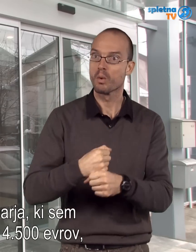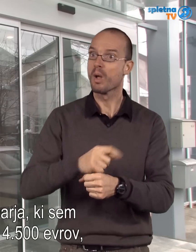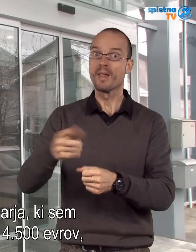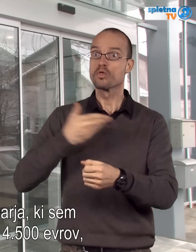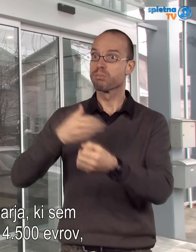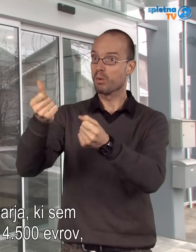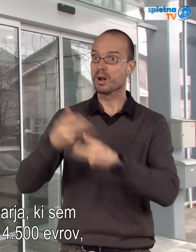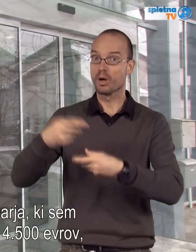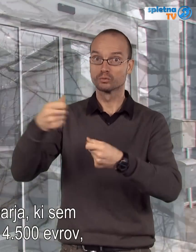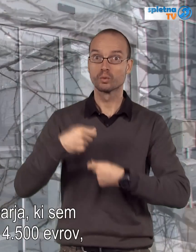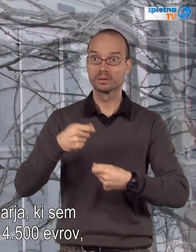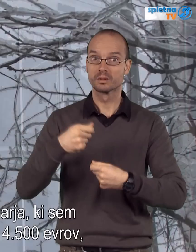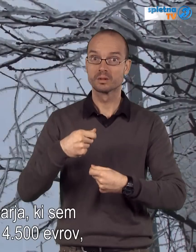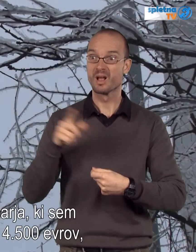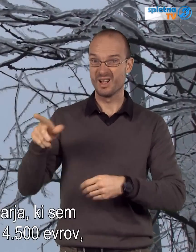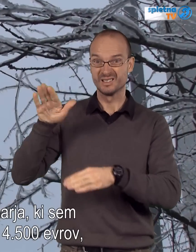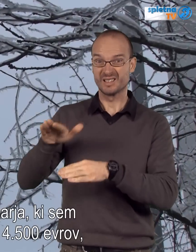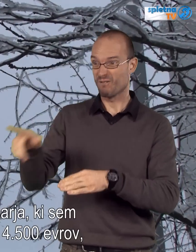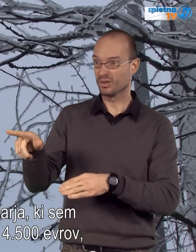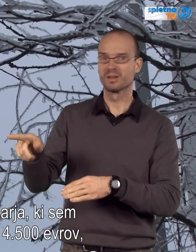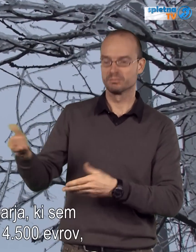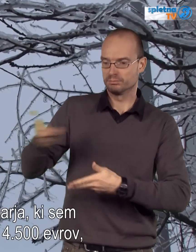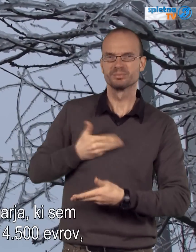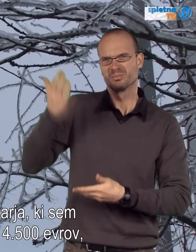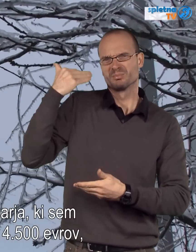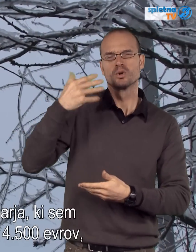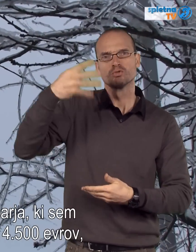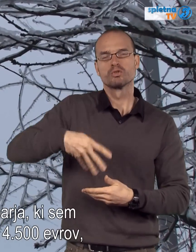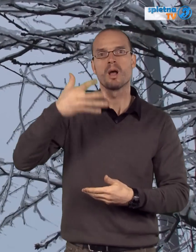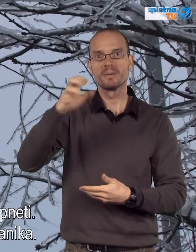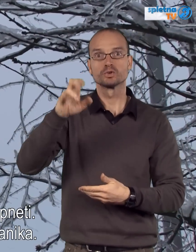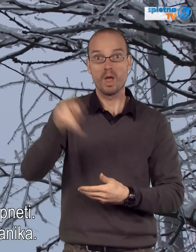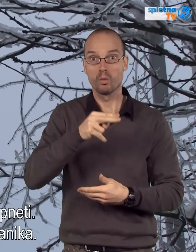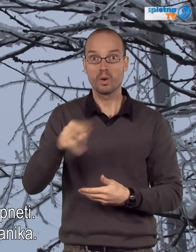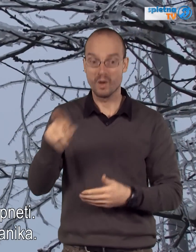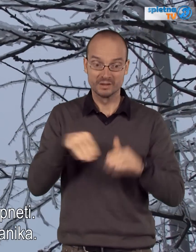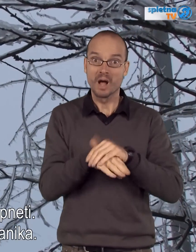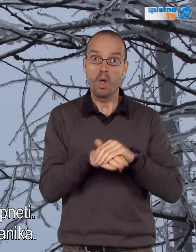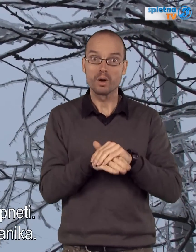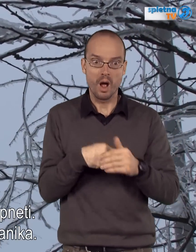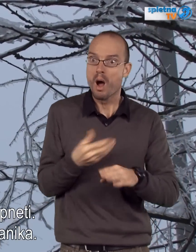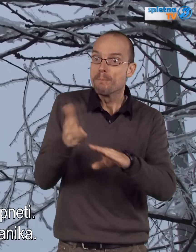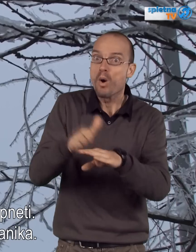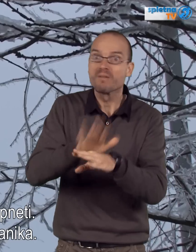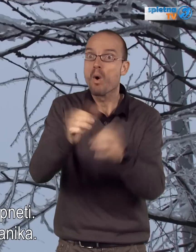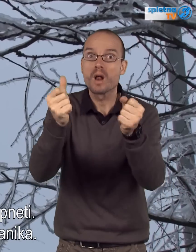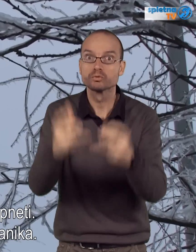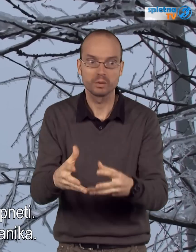plačane in tista zaloga, ki sem jo dobil na zavodu, se pravi 4500 evrov, je začela kopneti in nekako postala